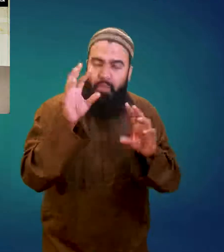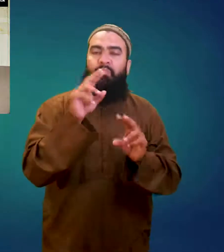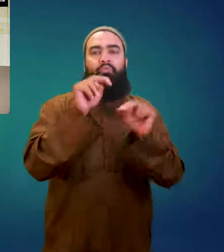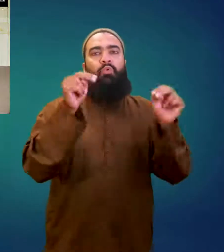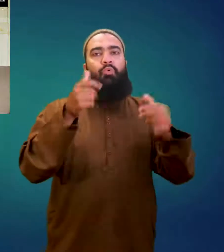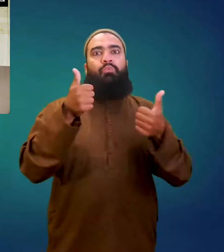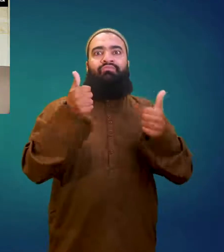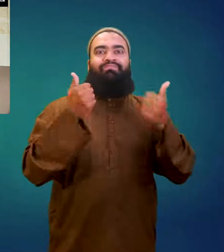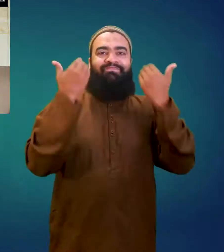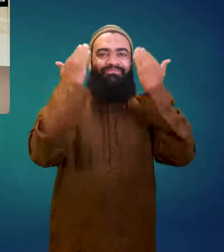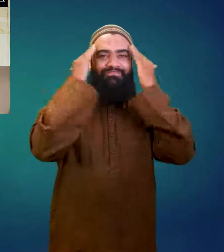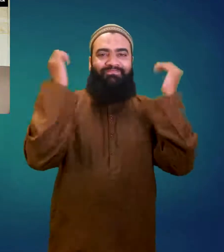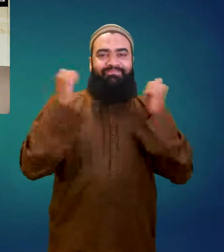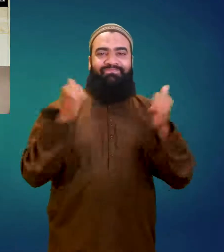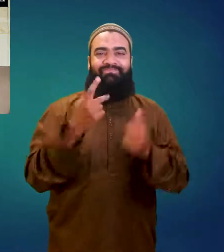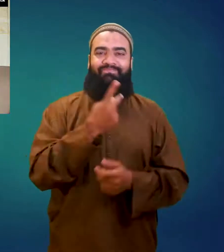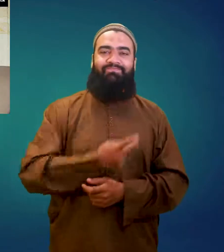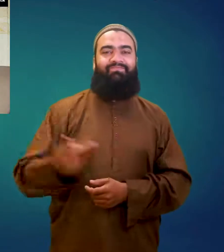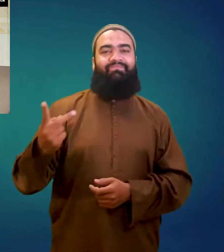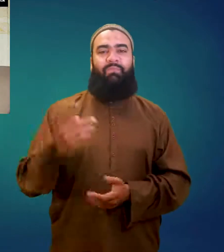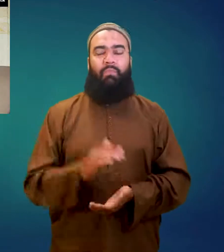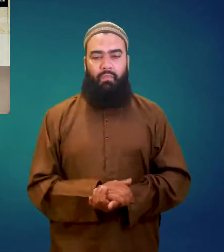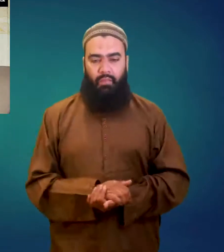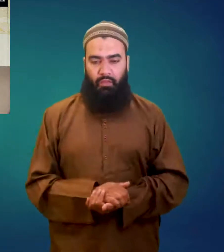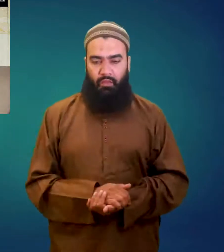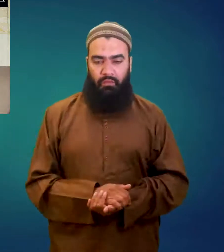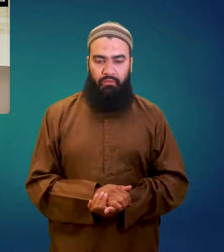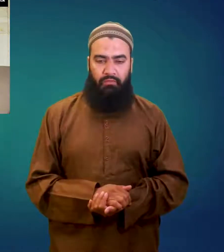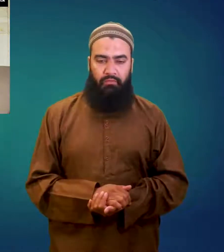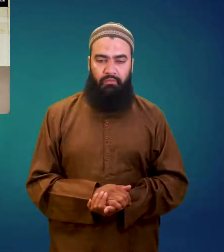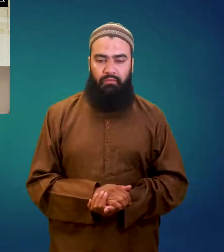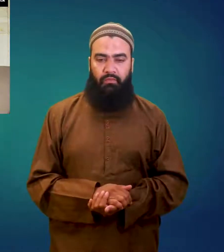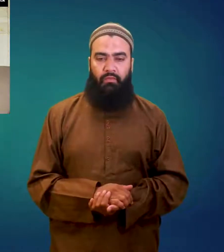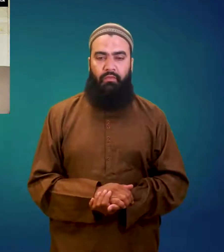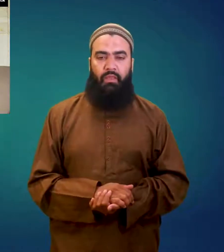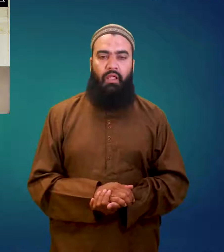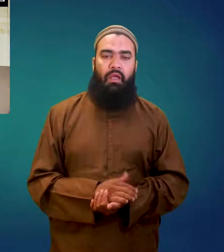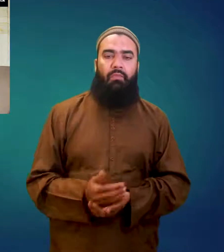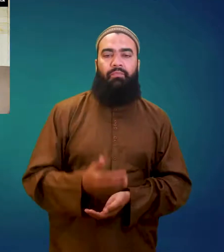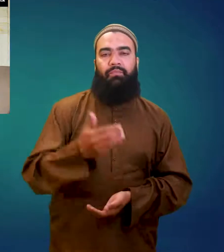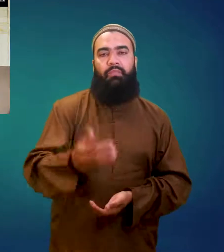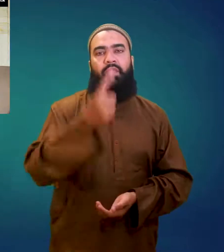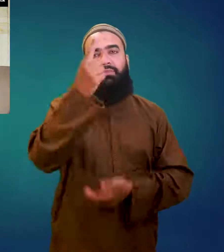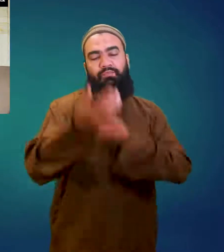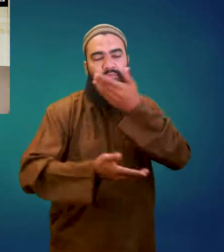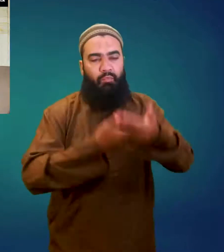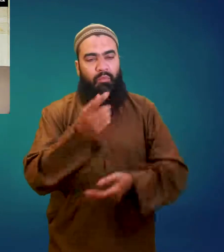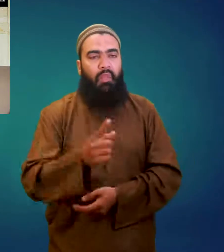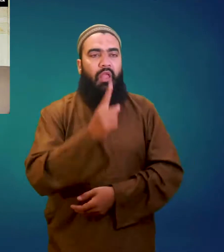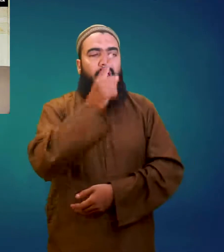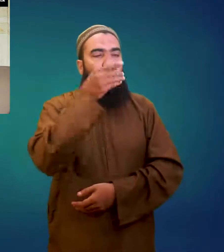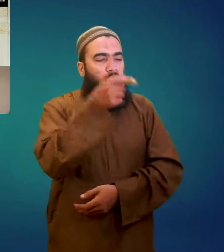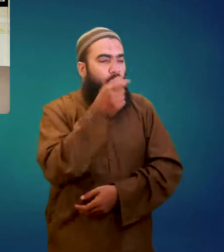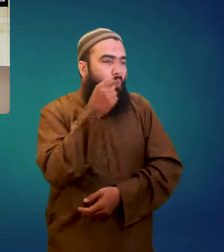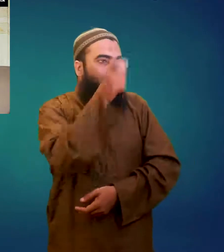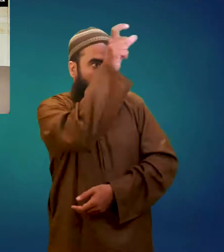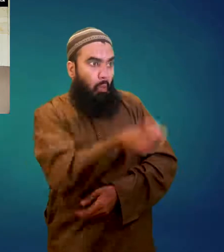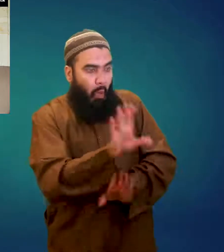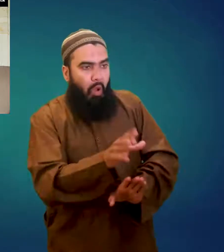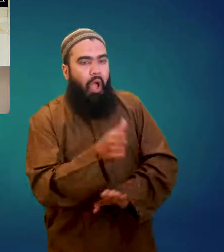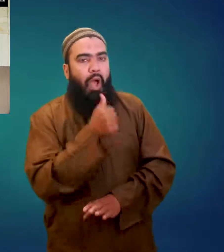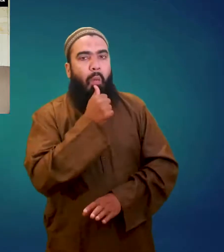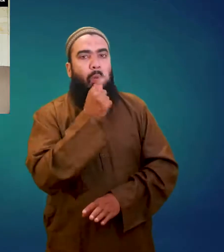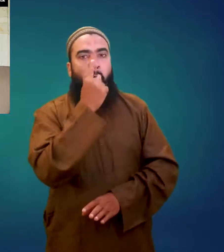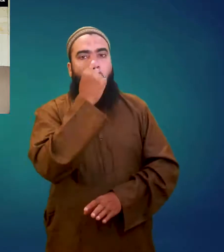آیت نمبر 15۔ وَوَصَّيْنَا الْإِنسَانَ بِوَالِدَيْهِ إِحْسَانًا، والدین کے ساتھ حسن سلوک